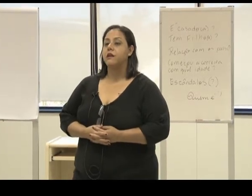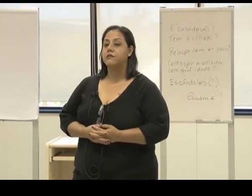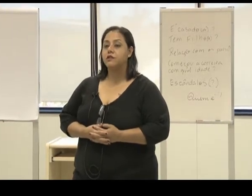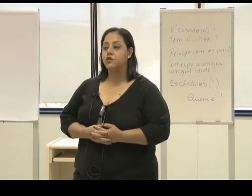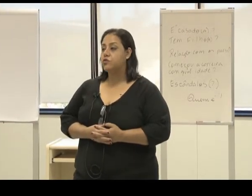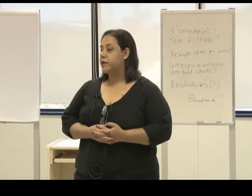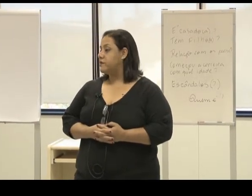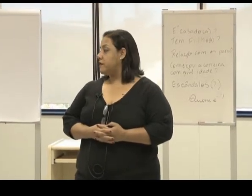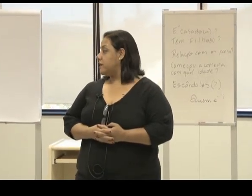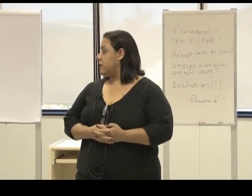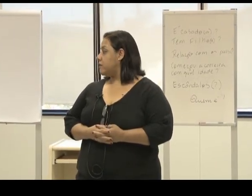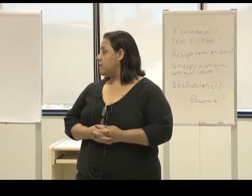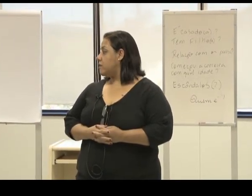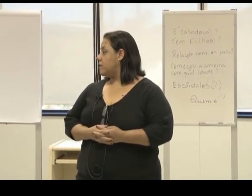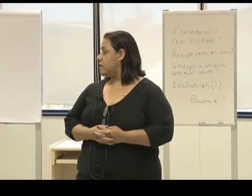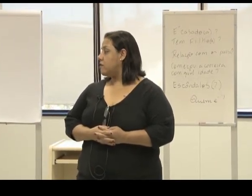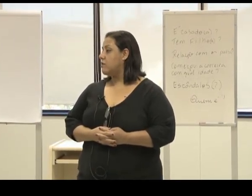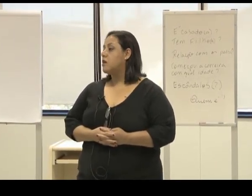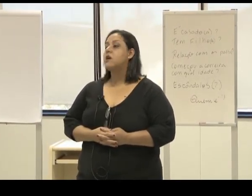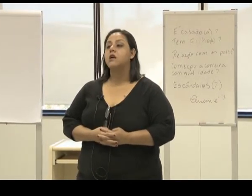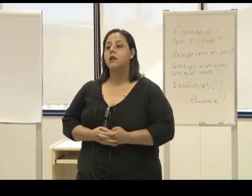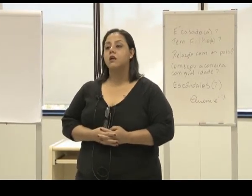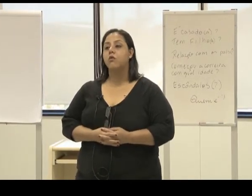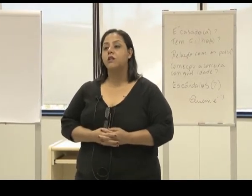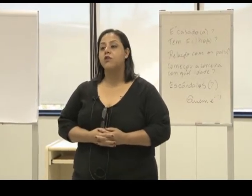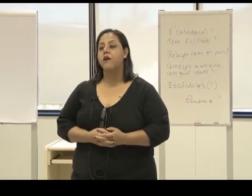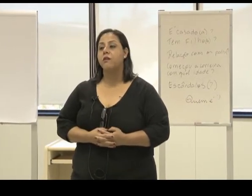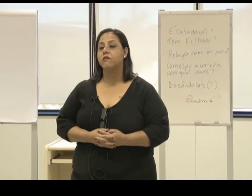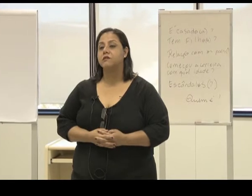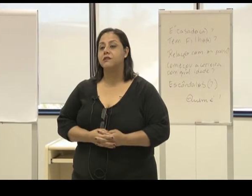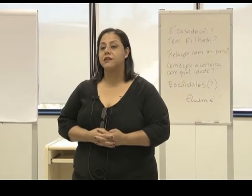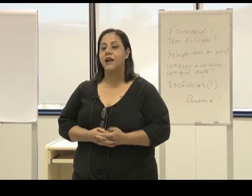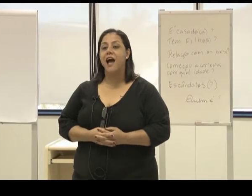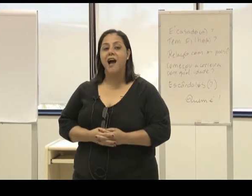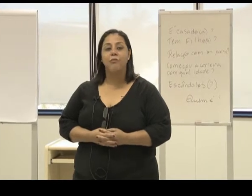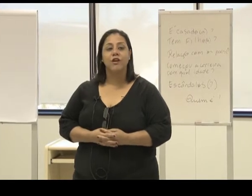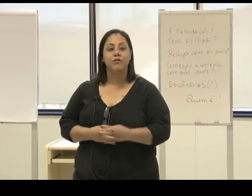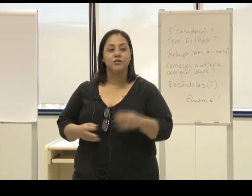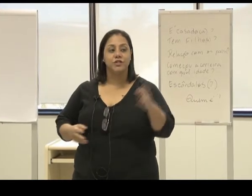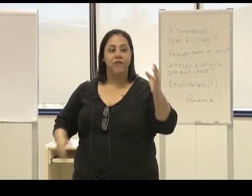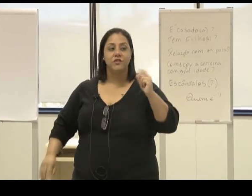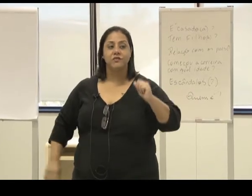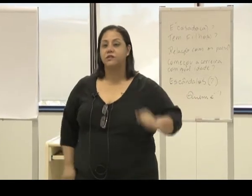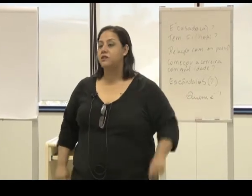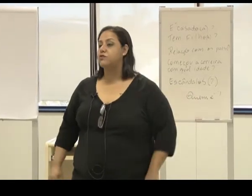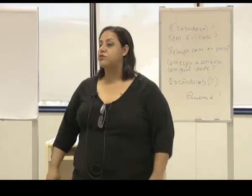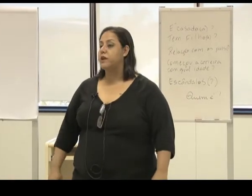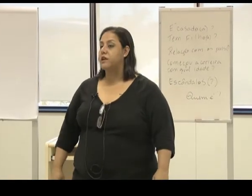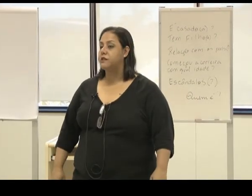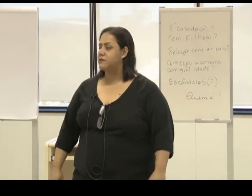Existe juiz aqui dentro? Então, quando eu falo para vocês assim, porque o chefe de vocês, o juiz, aí vocês fazem